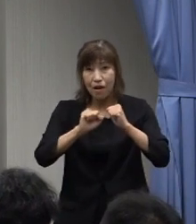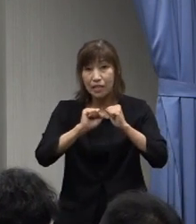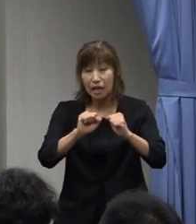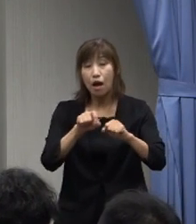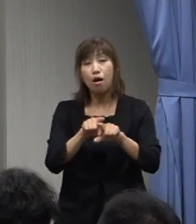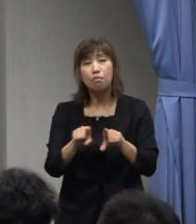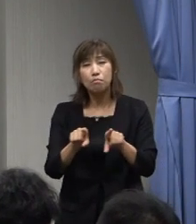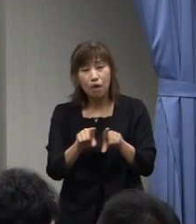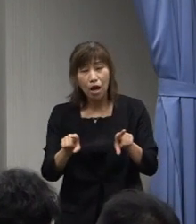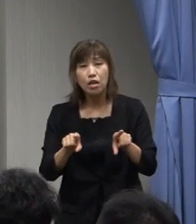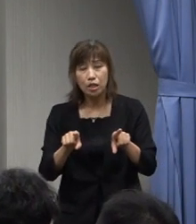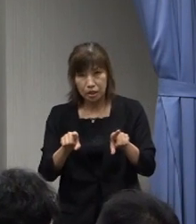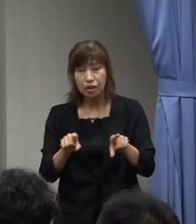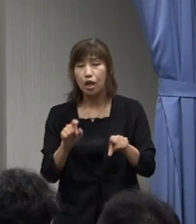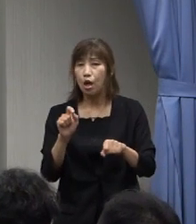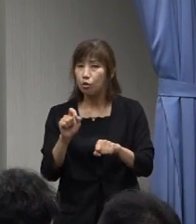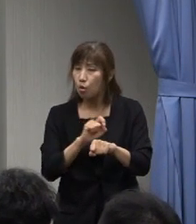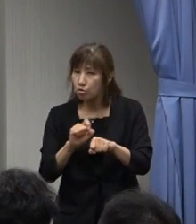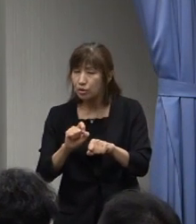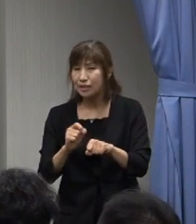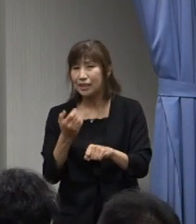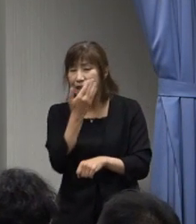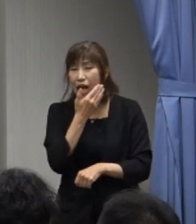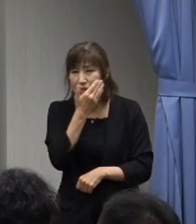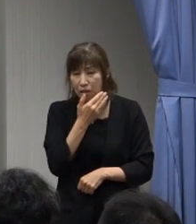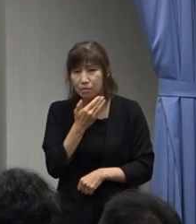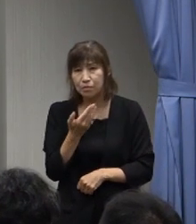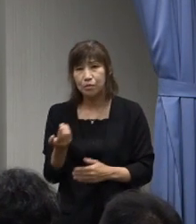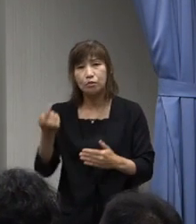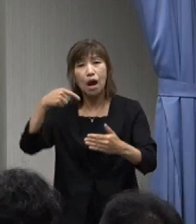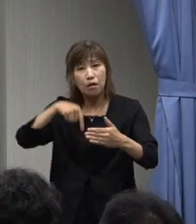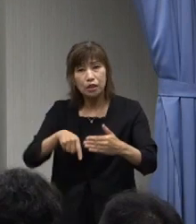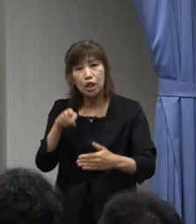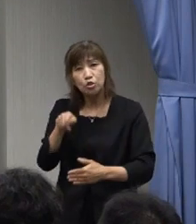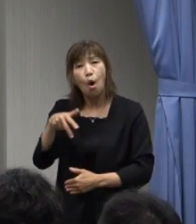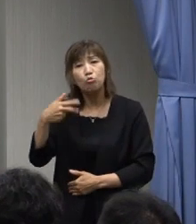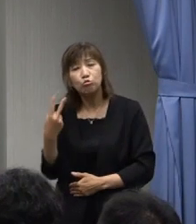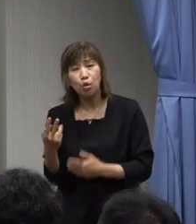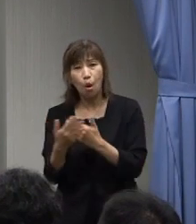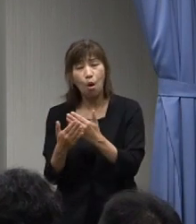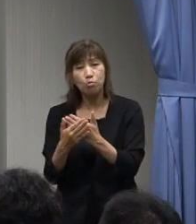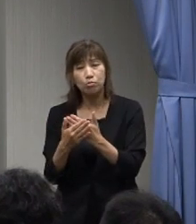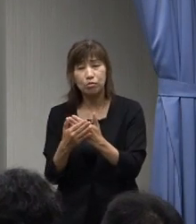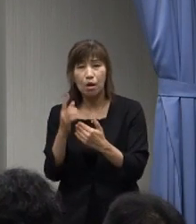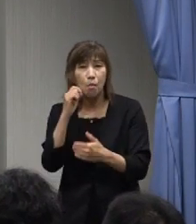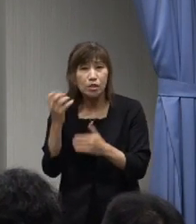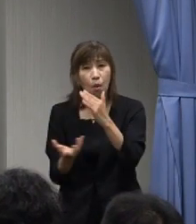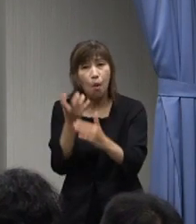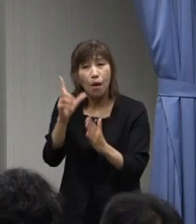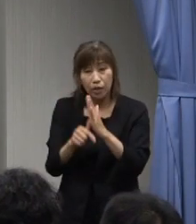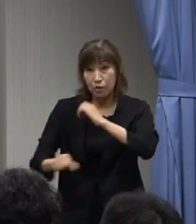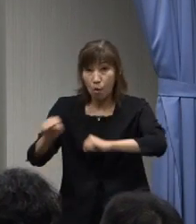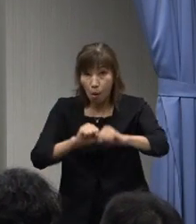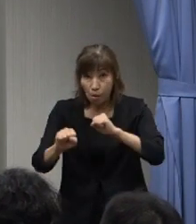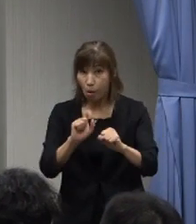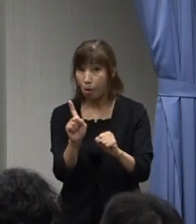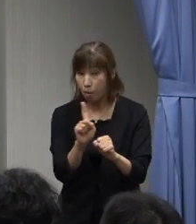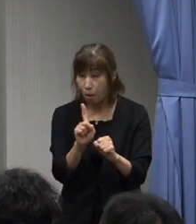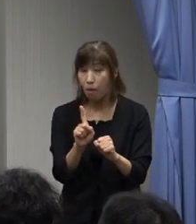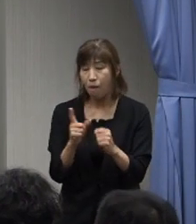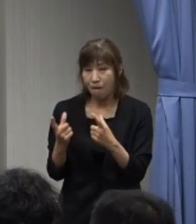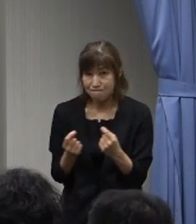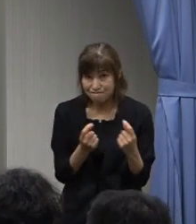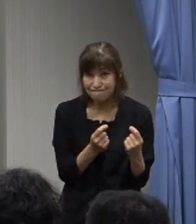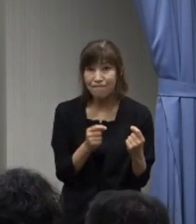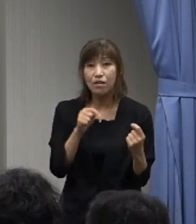に非常に重要なのは、ソフトの部分、地震が起きた時に適切な行動を取る、災害が起きた時に適切な行動を